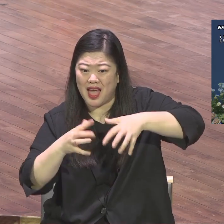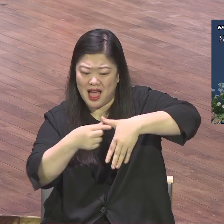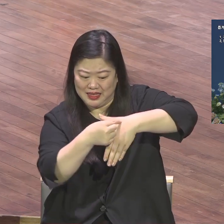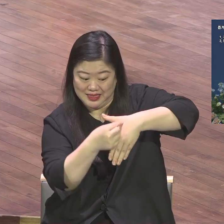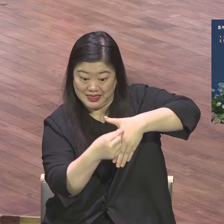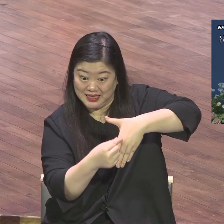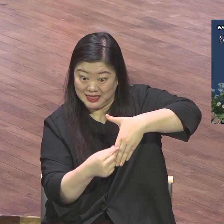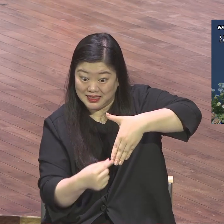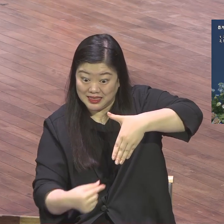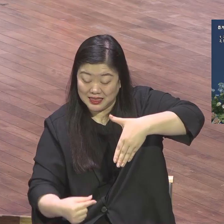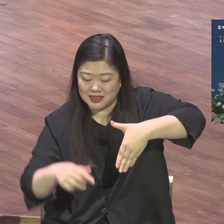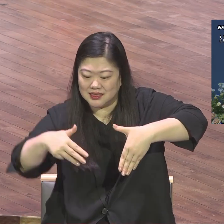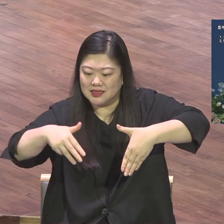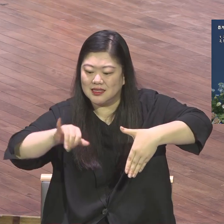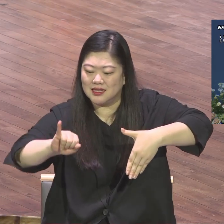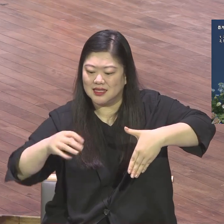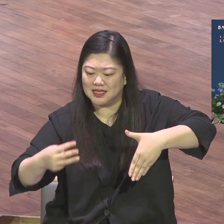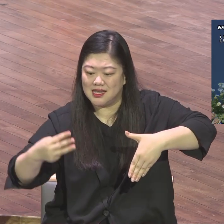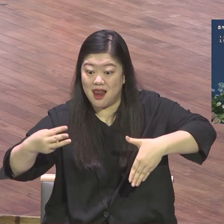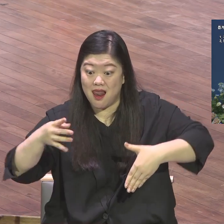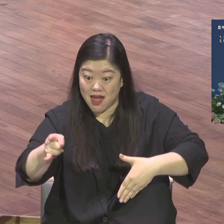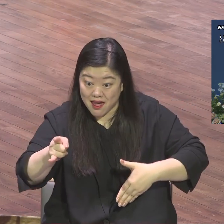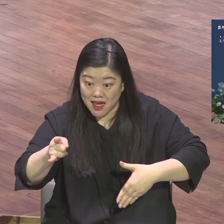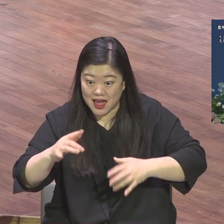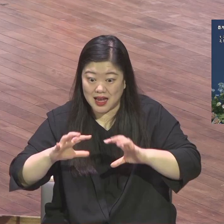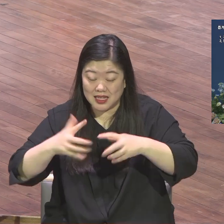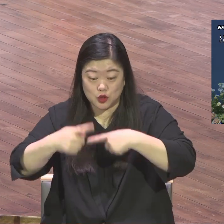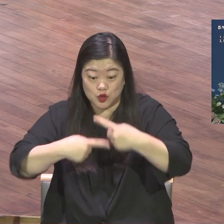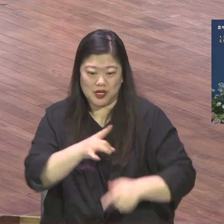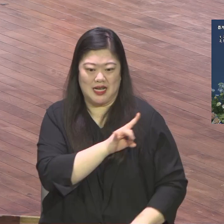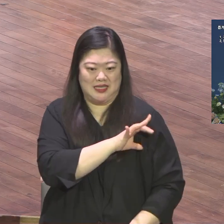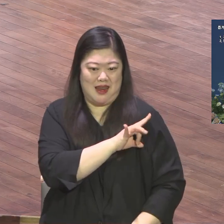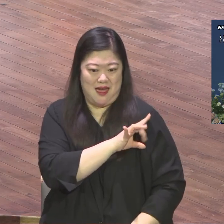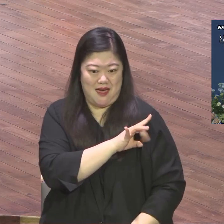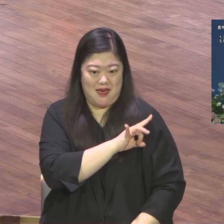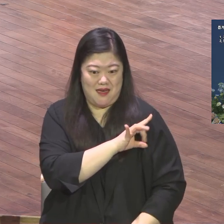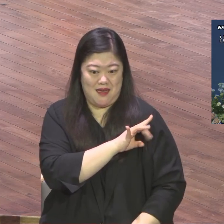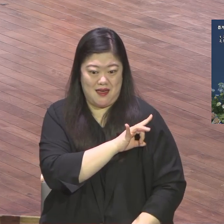그 자기가 만드는 그 교단에 목사들이 복음 전한다고 가는 그